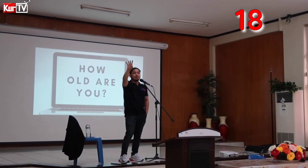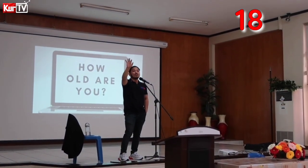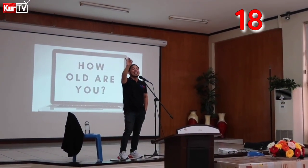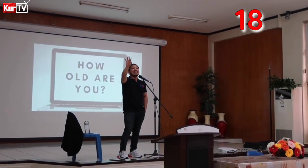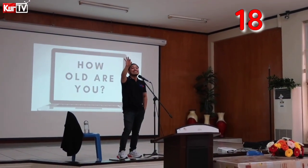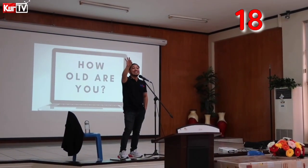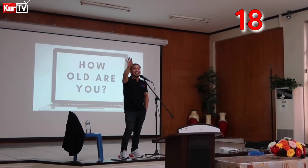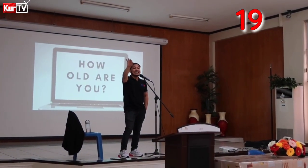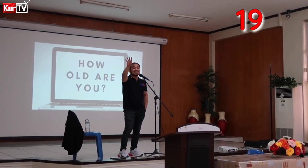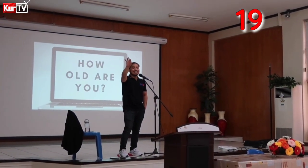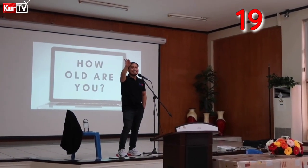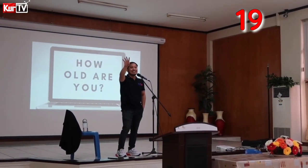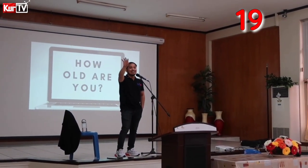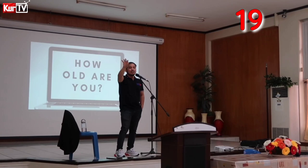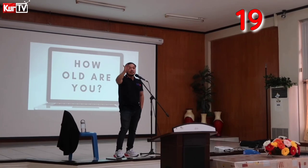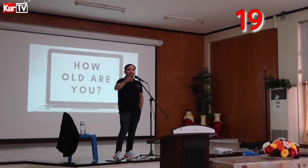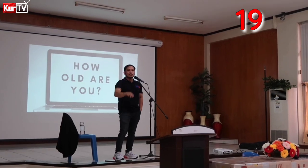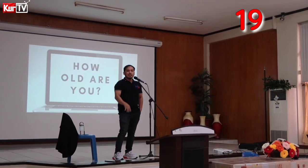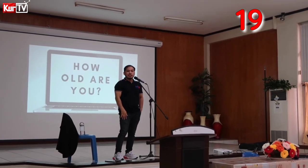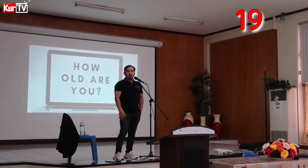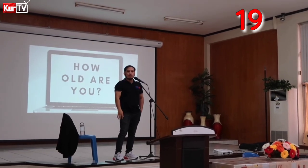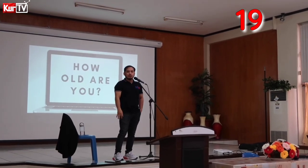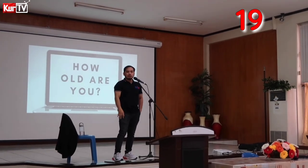Oh, 19. Sir Danilo, ano yung...